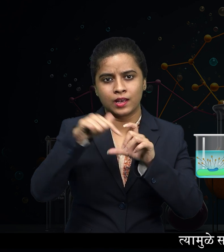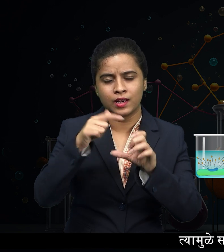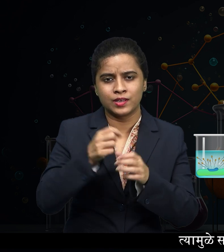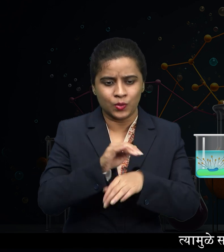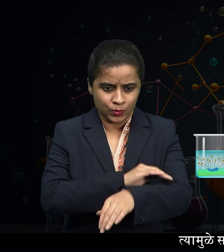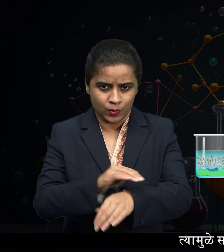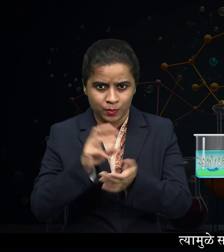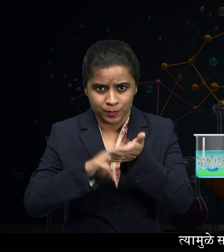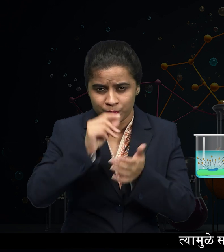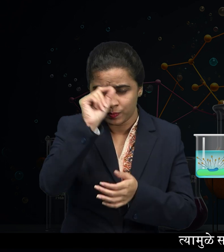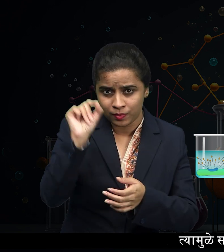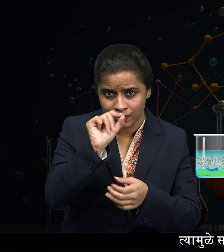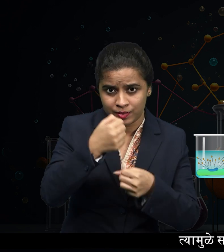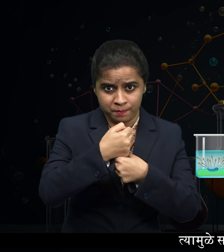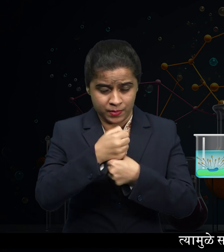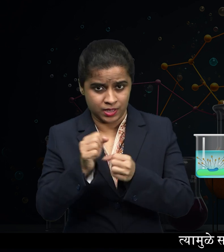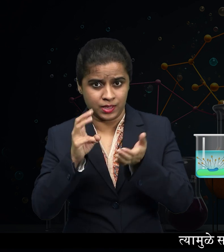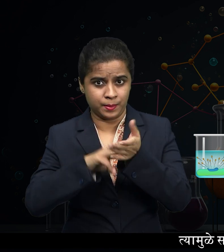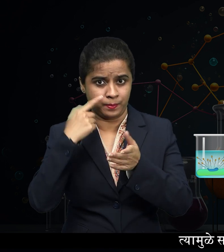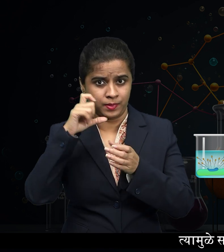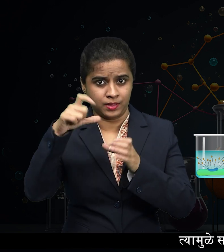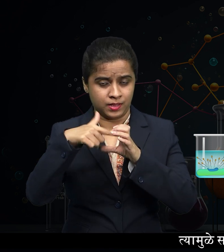त्यामुळे साबणाने घाण धुतली जाते।